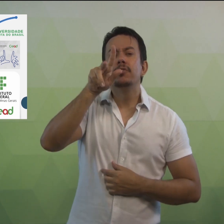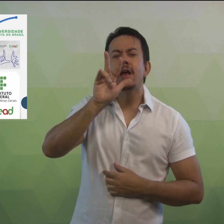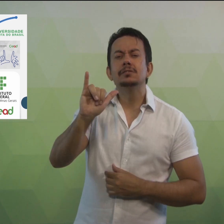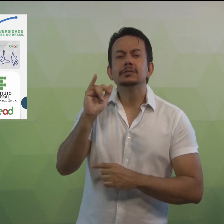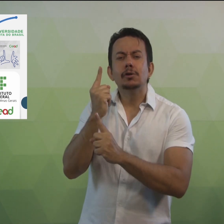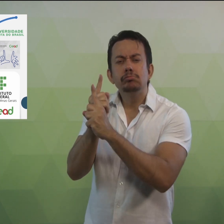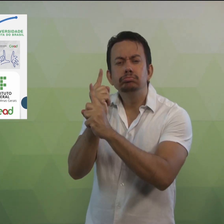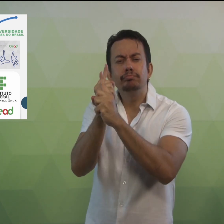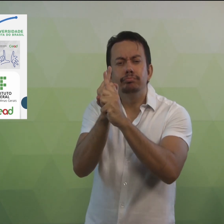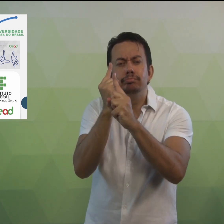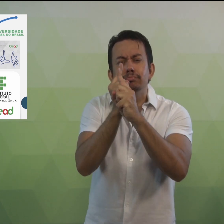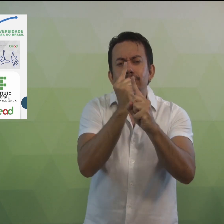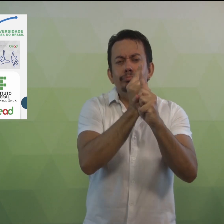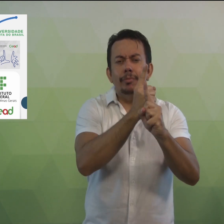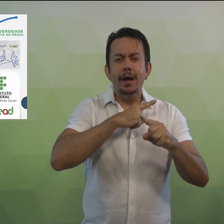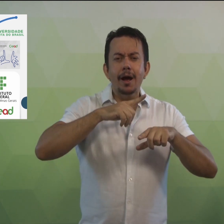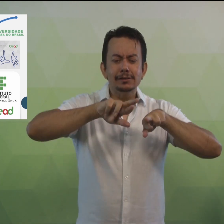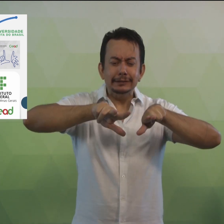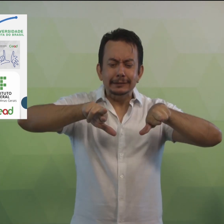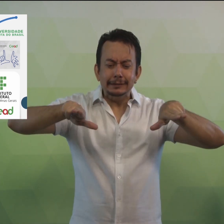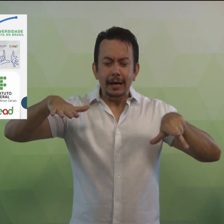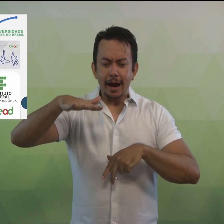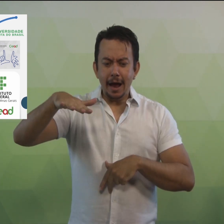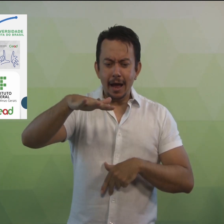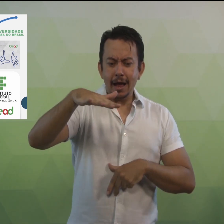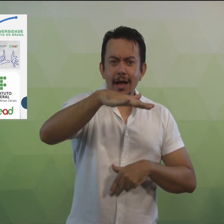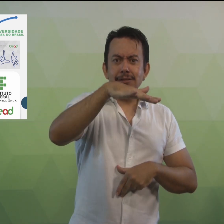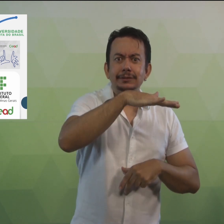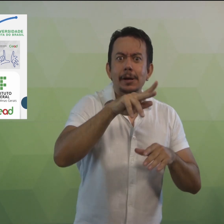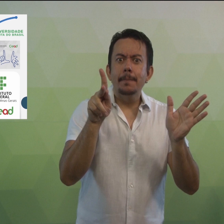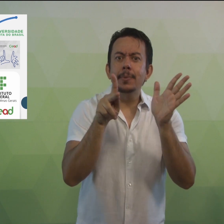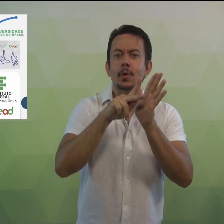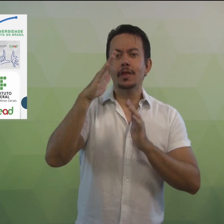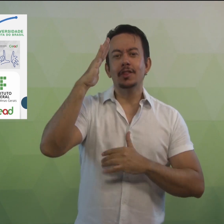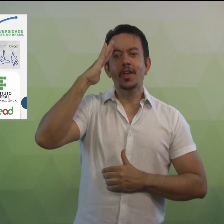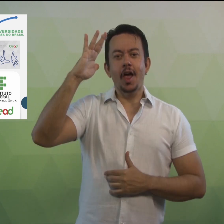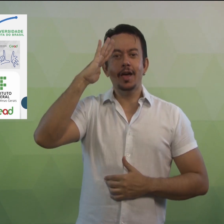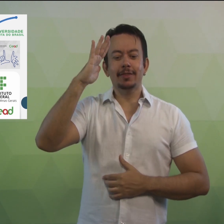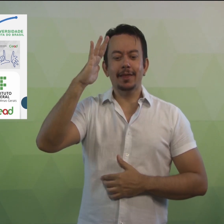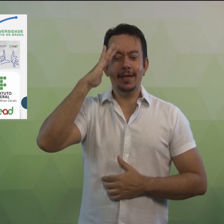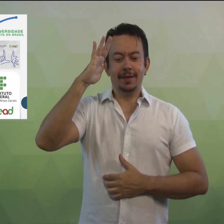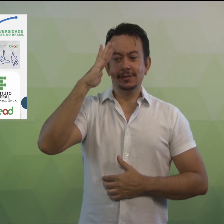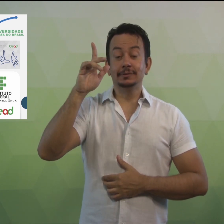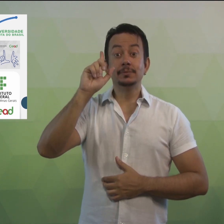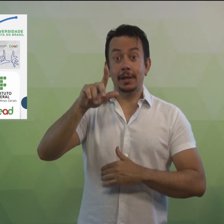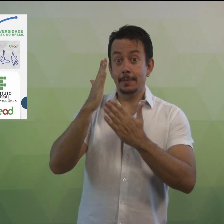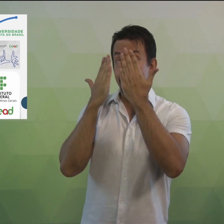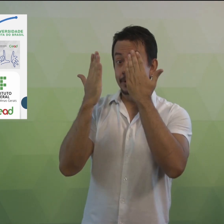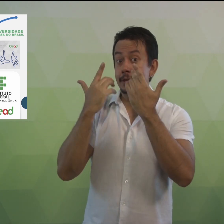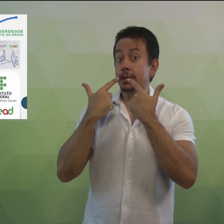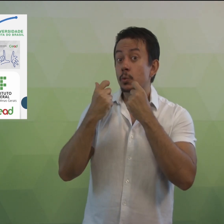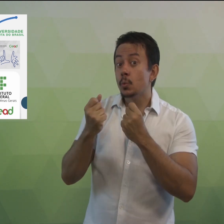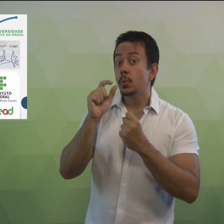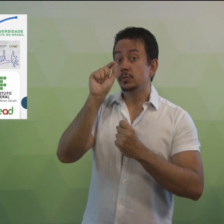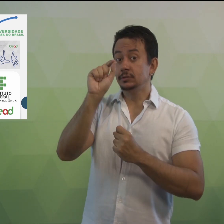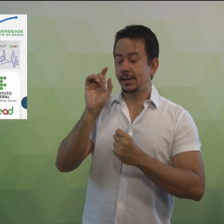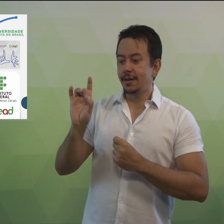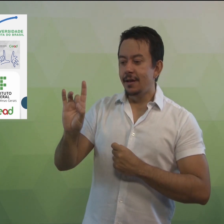prática. E por fim também identificar as diferentes vertentes teóricas da